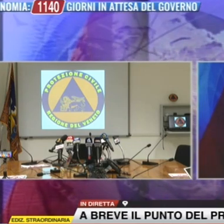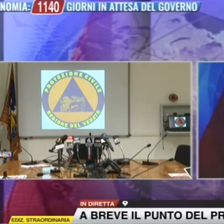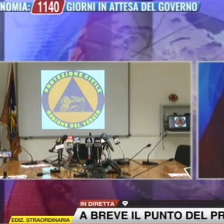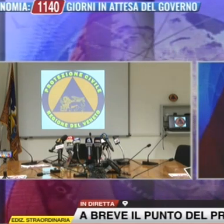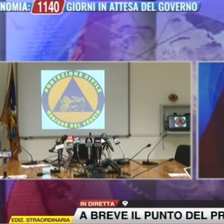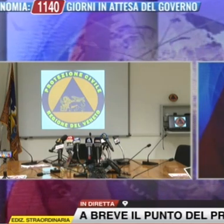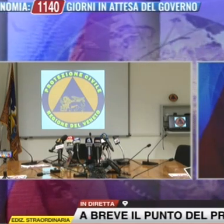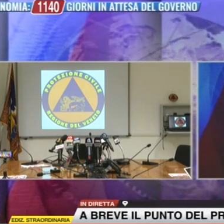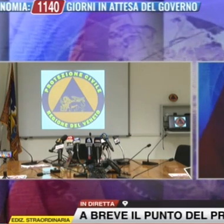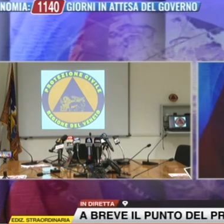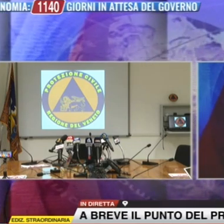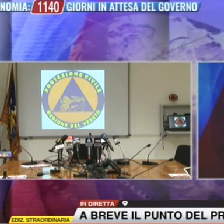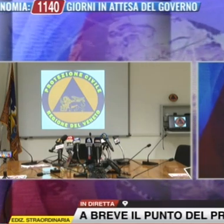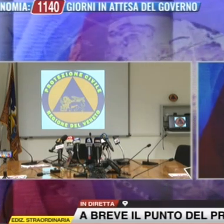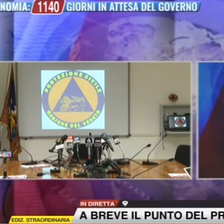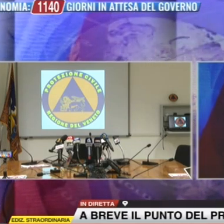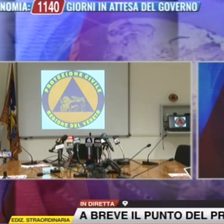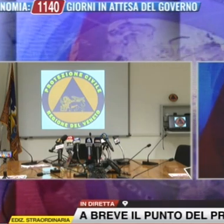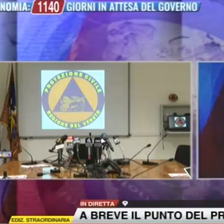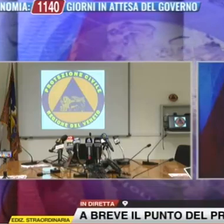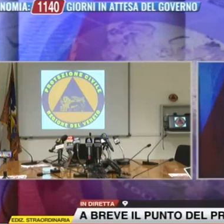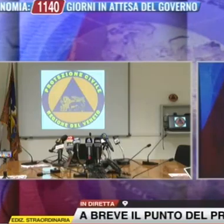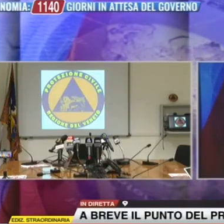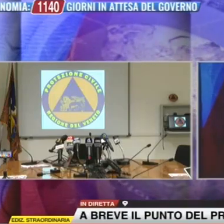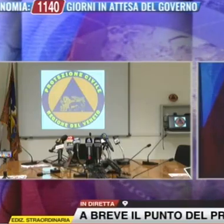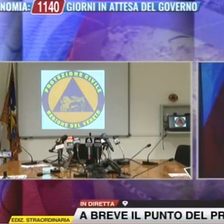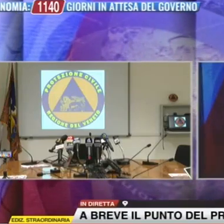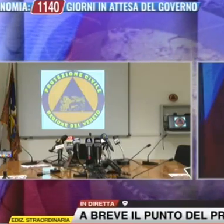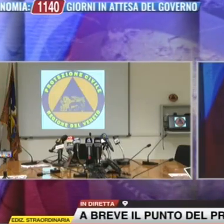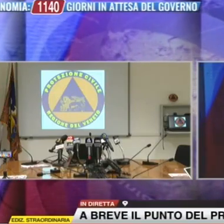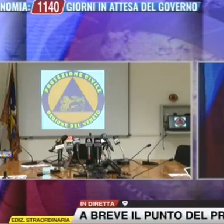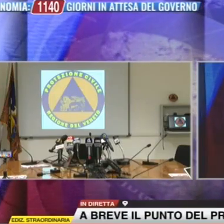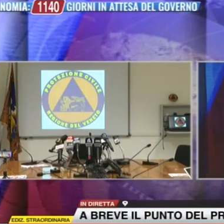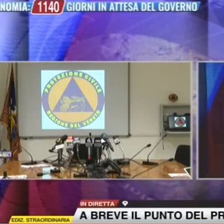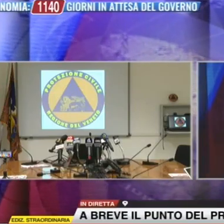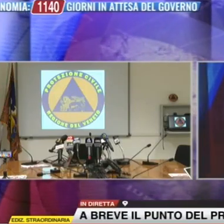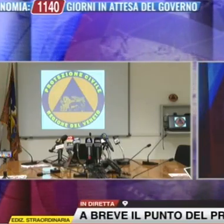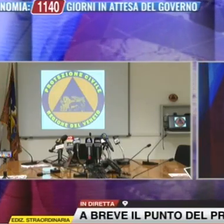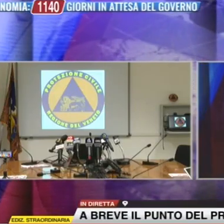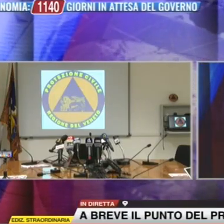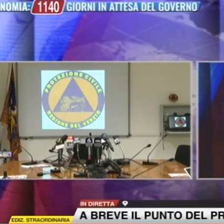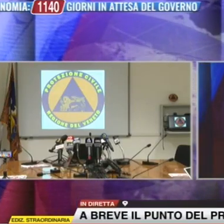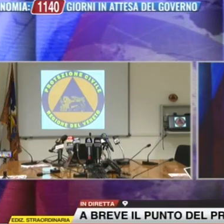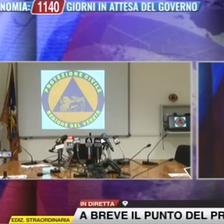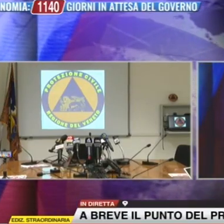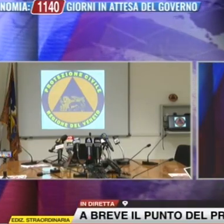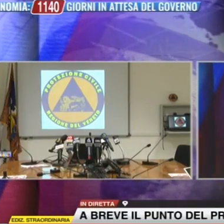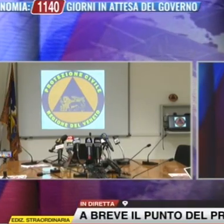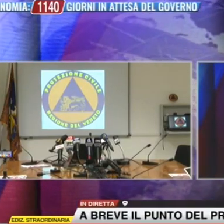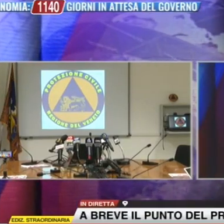di responsabilità, insomma, della gente, e questo può aiutare anche a vivere meglio una situazione che è particolare per